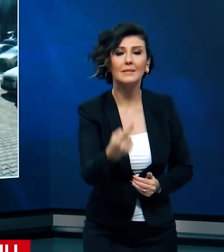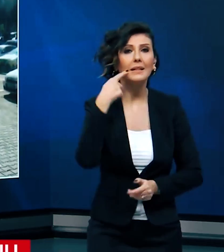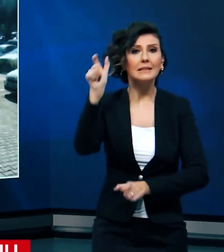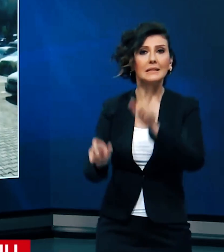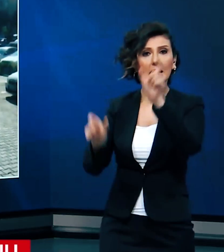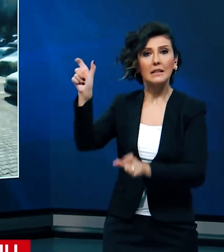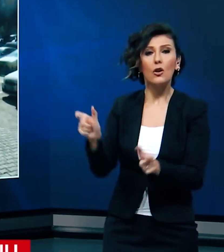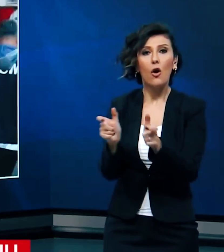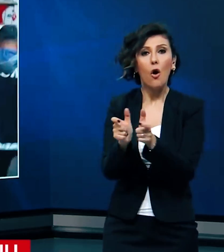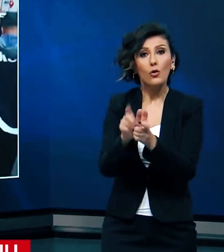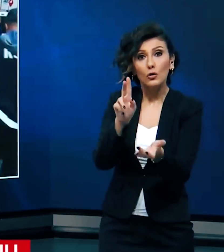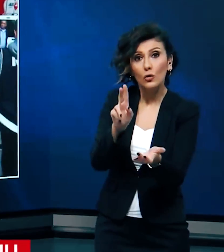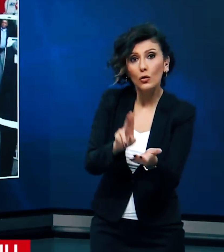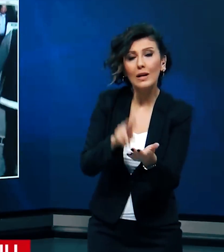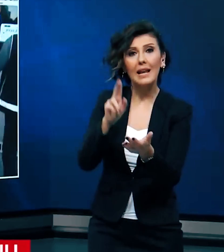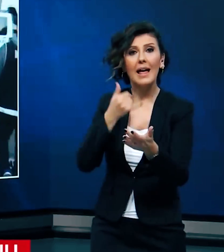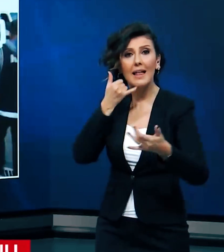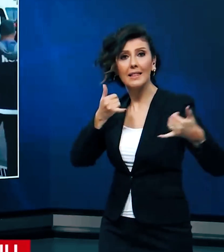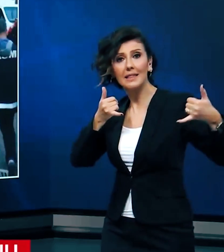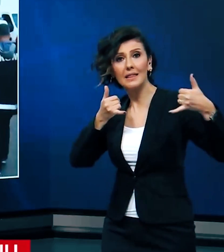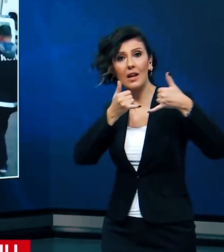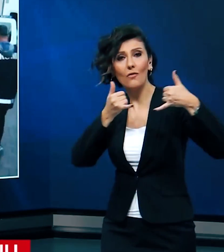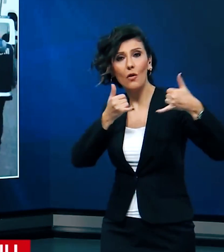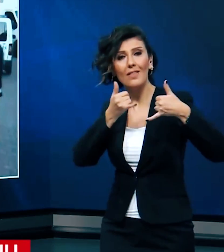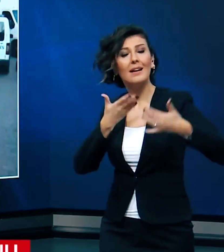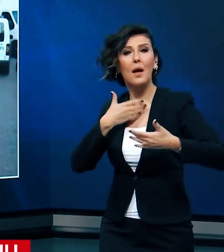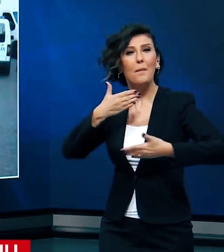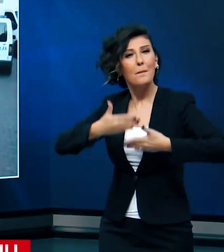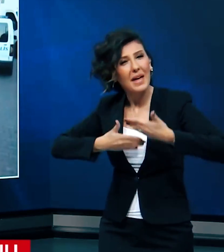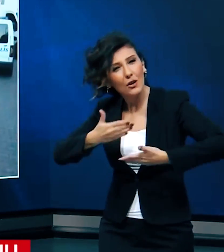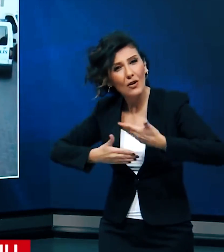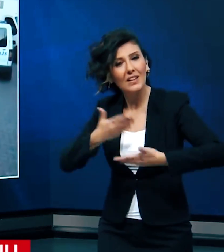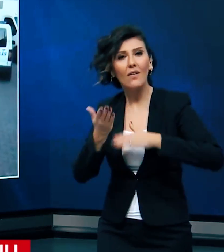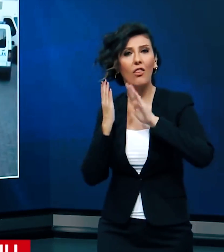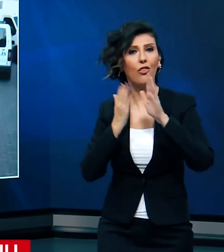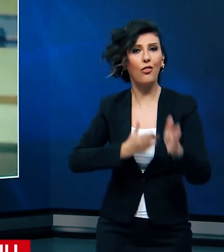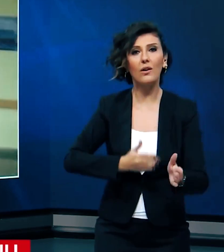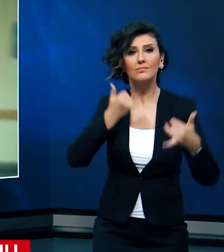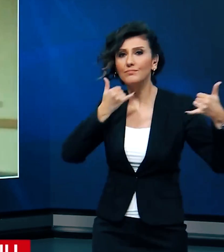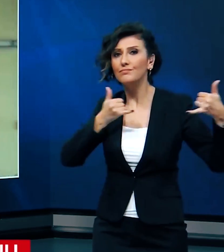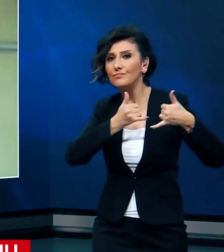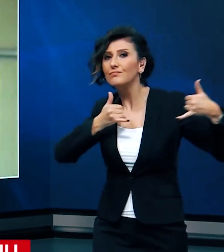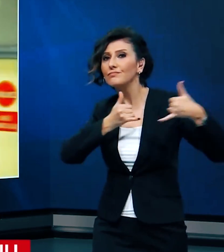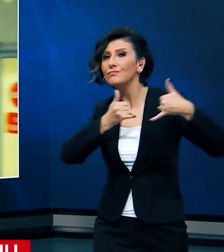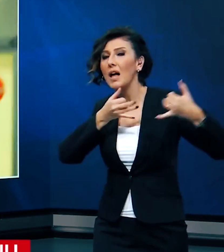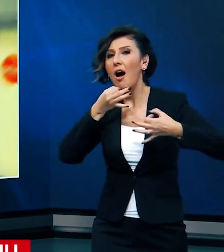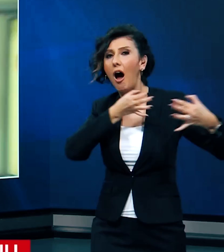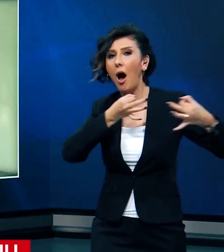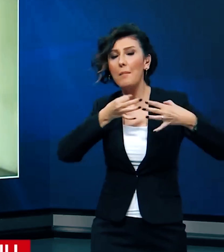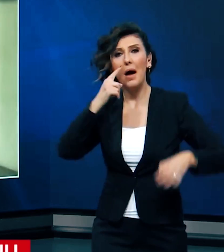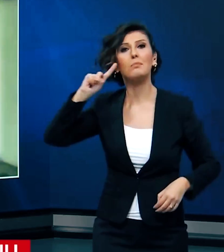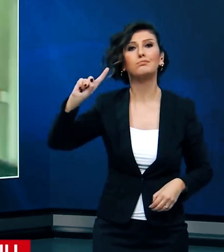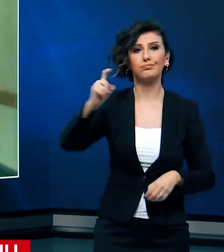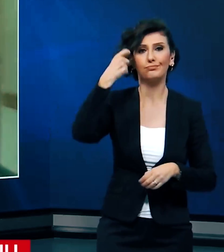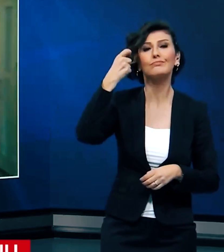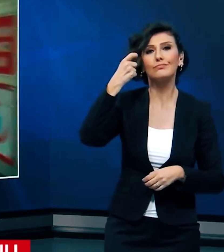bildirildi. Zanlıların örgüt üyeleriyle ankesörlü telefonlardan periyodik ve ardışık arama yöntemiyle